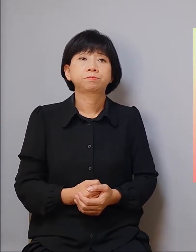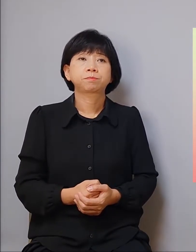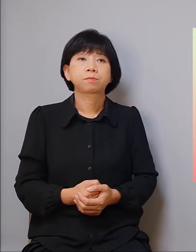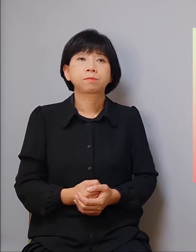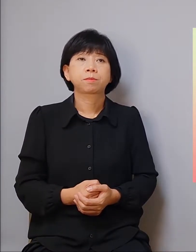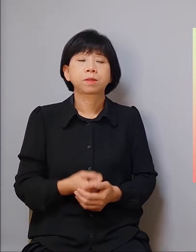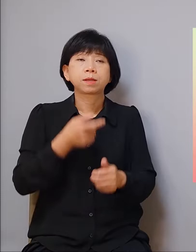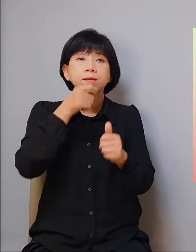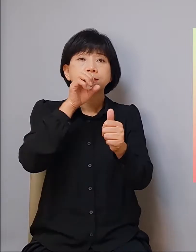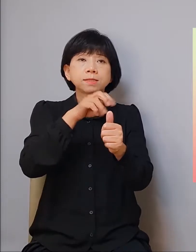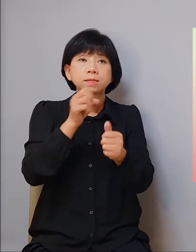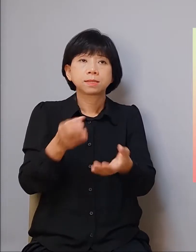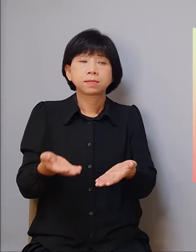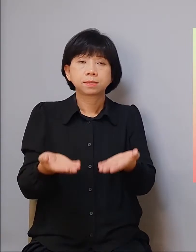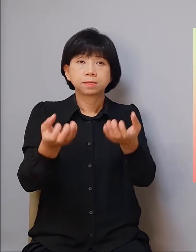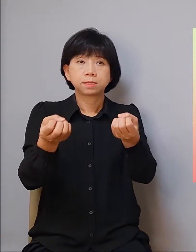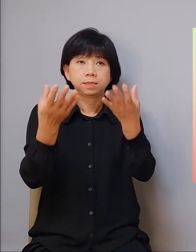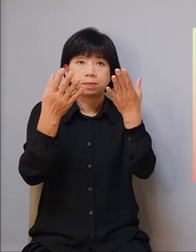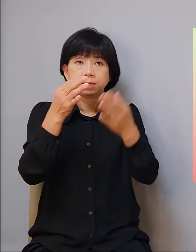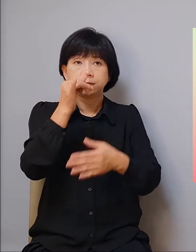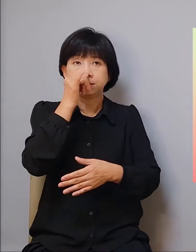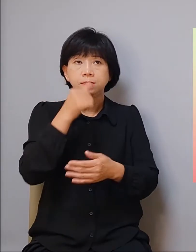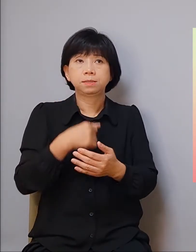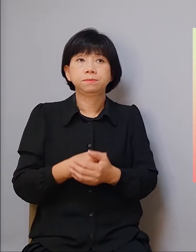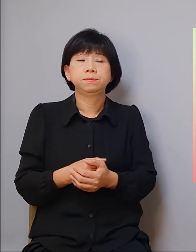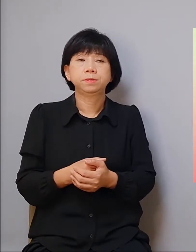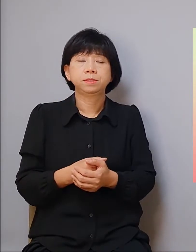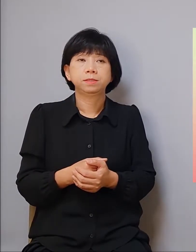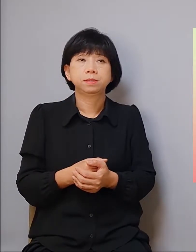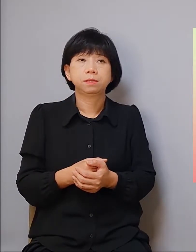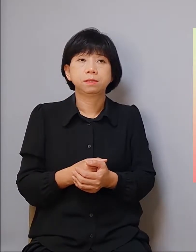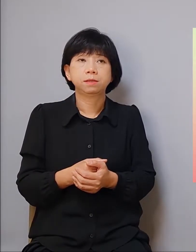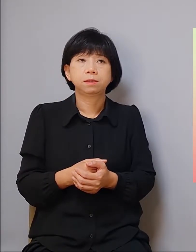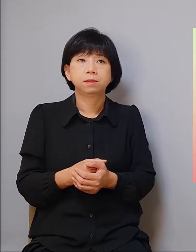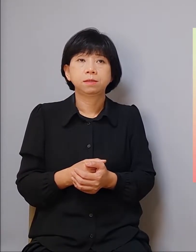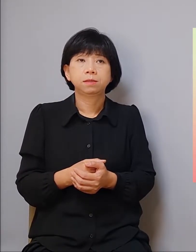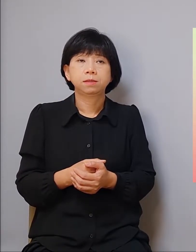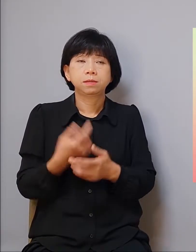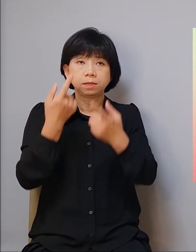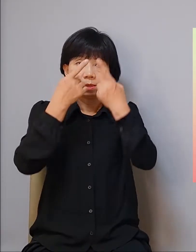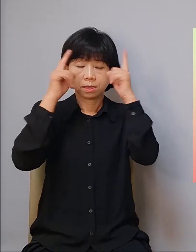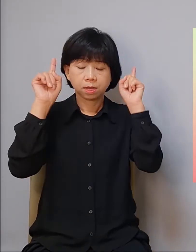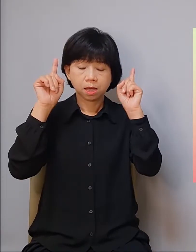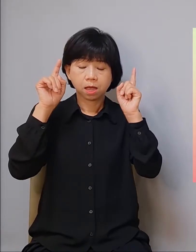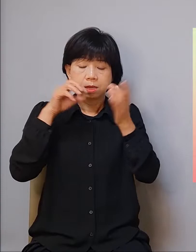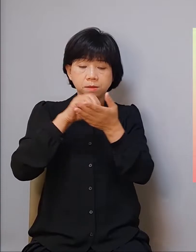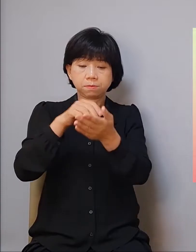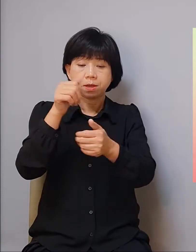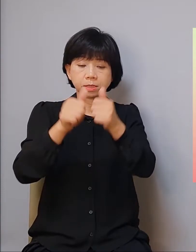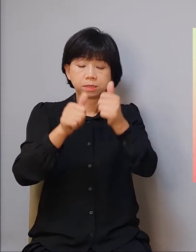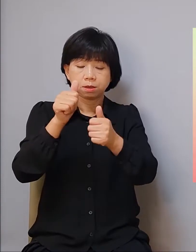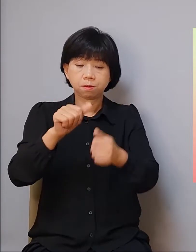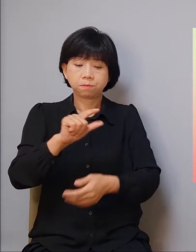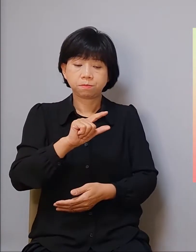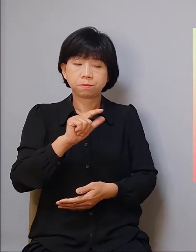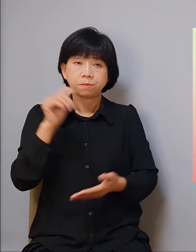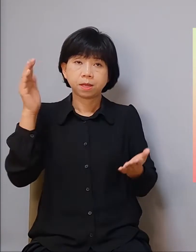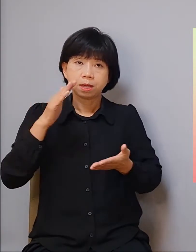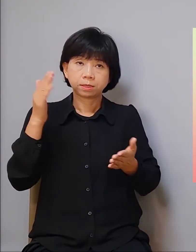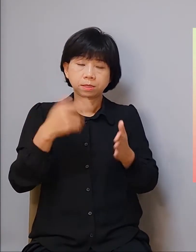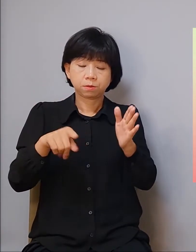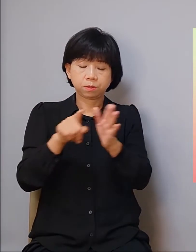남자 성도들의 모임을 다음 주일 오후 예배 후에 모이겠습니다. 주보의 명단을 보시며 수험생과 취업생을 위해